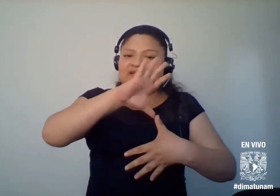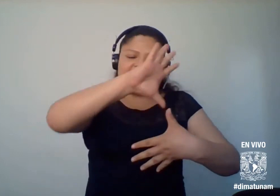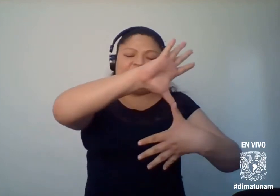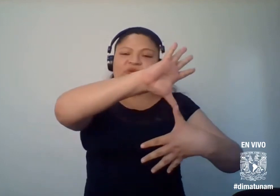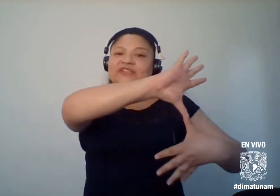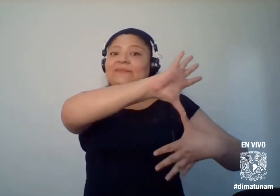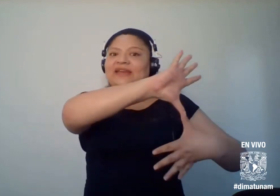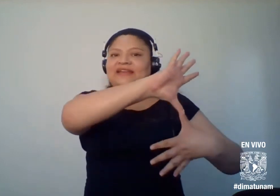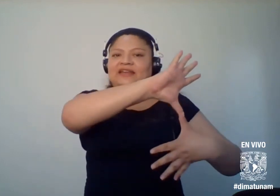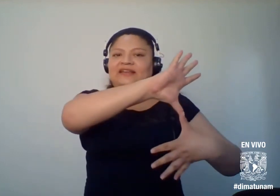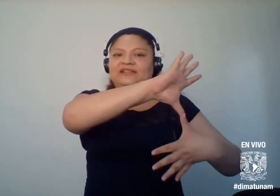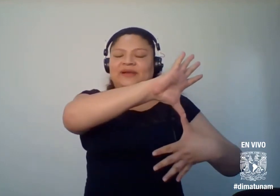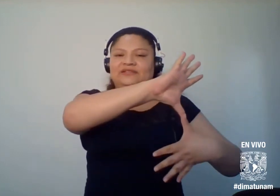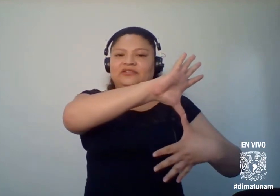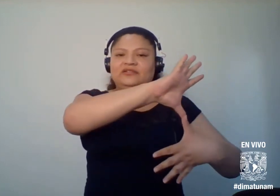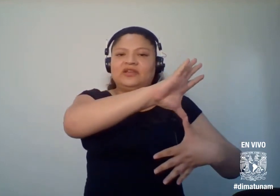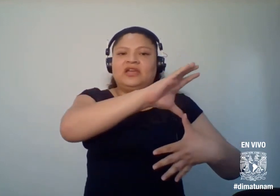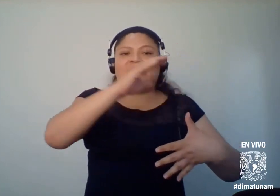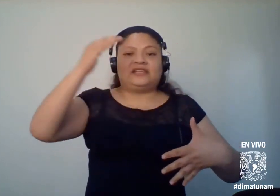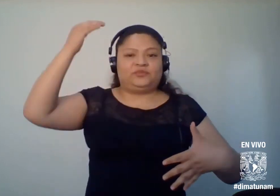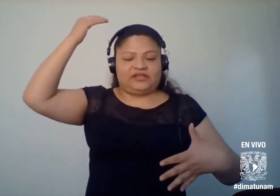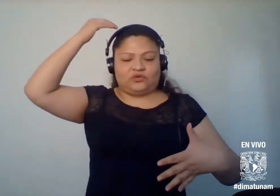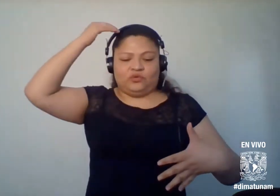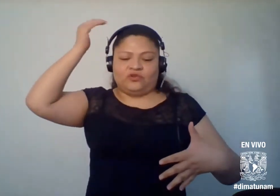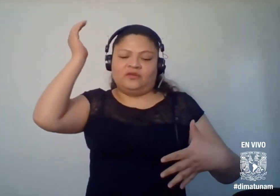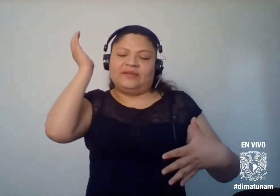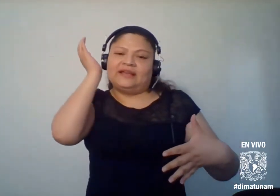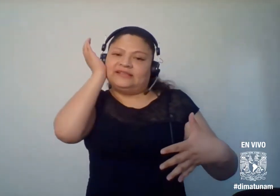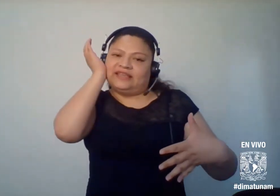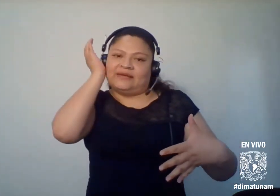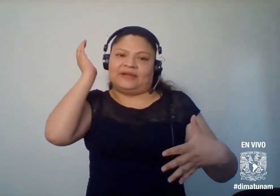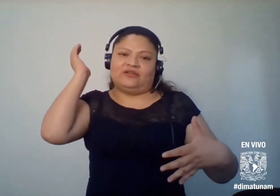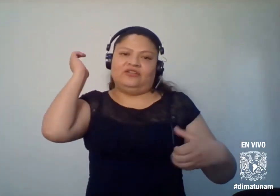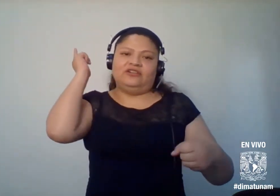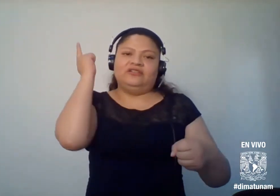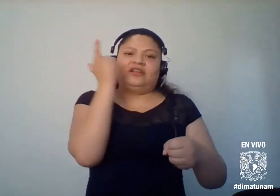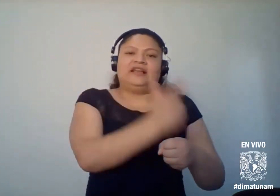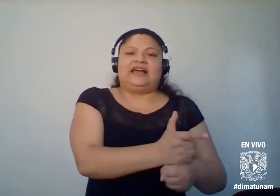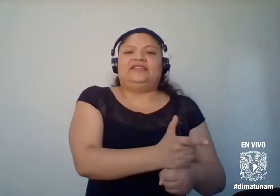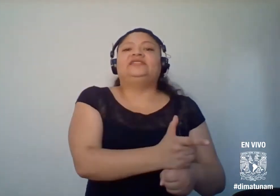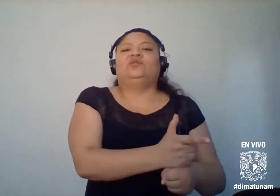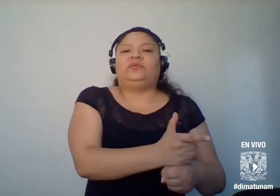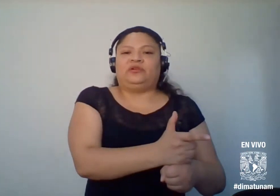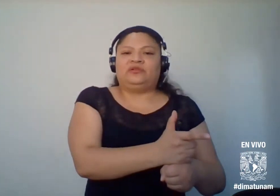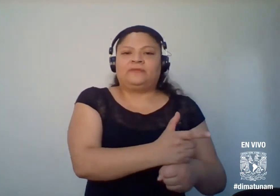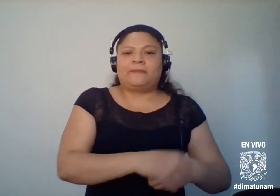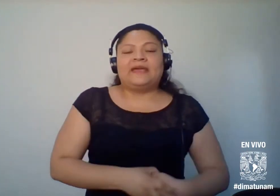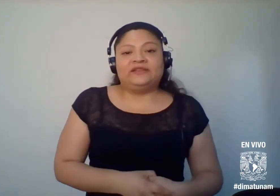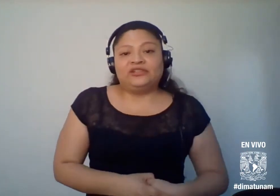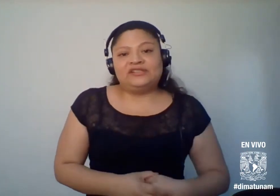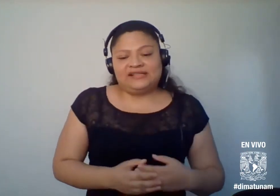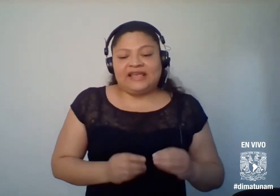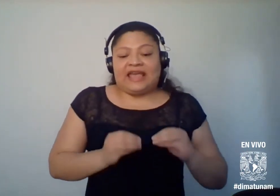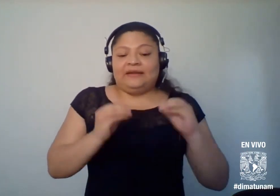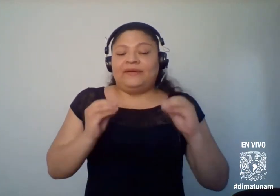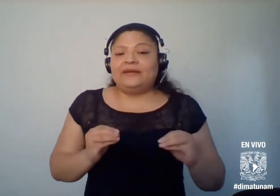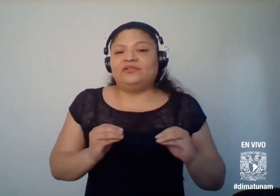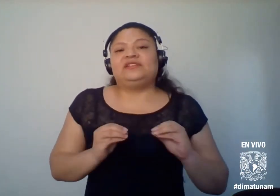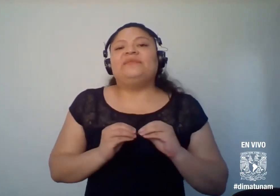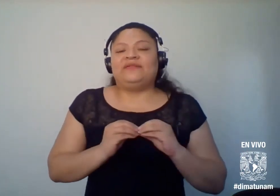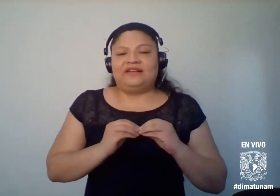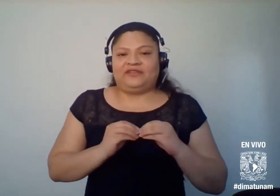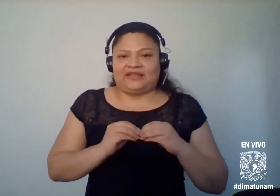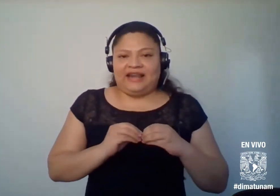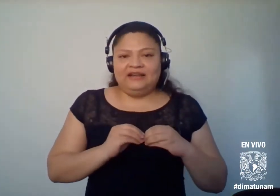América. Ya puse América en el espacio. Y después un hombre que se llama Colón la descubrió. Entonces, el